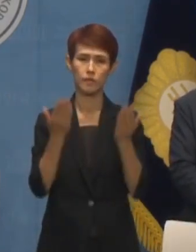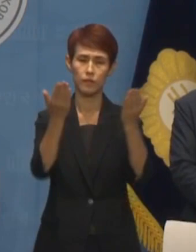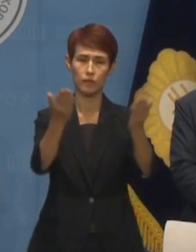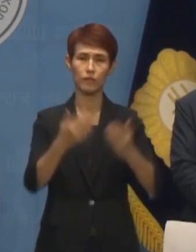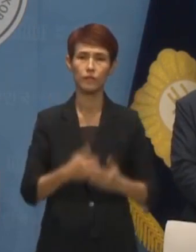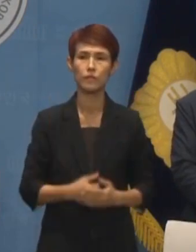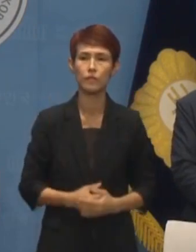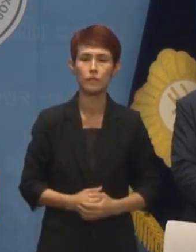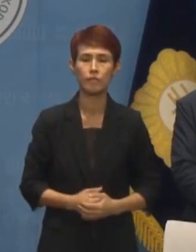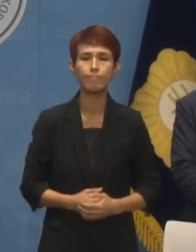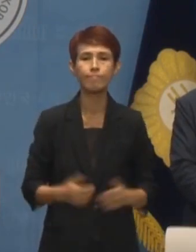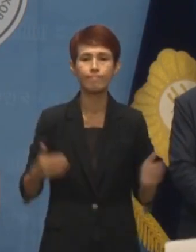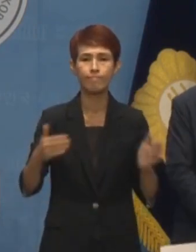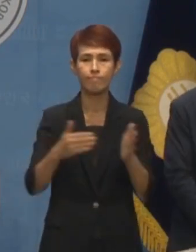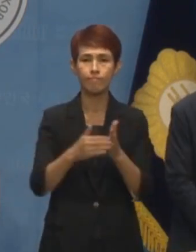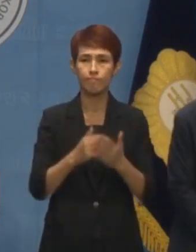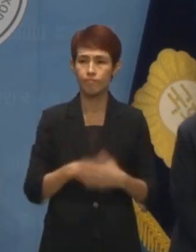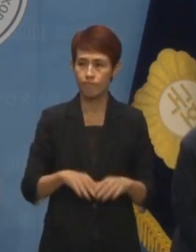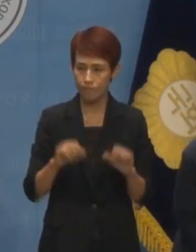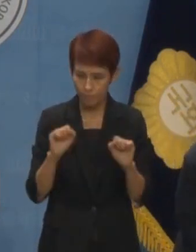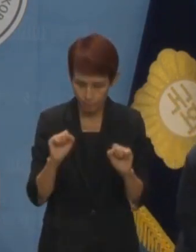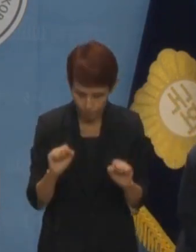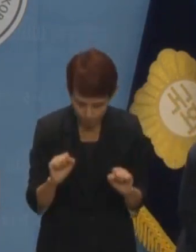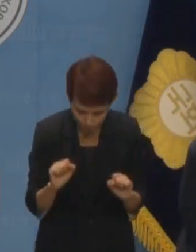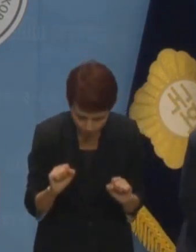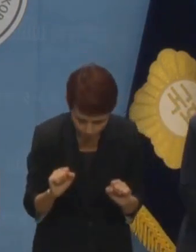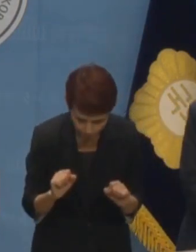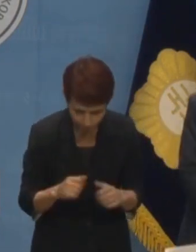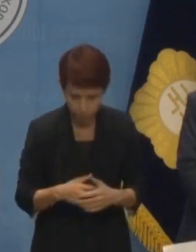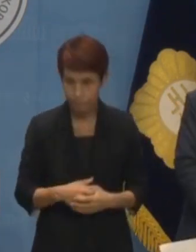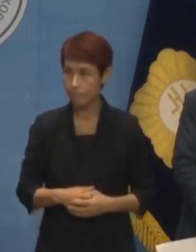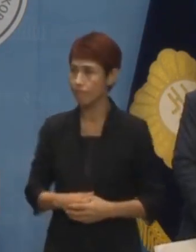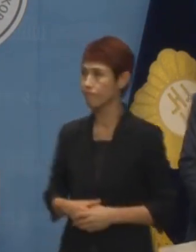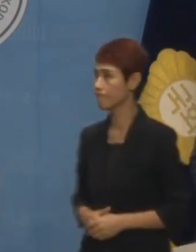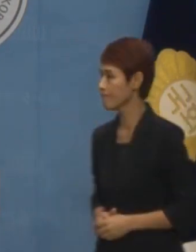1동 고맙습니다 예 이상 마치겠습니다